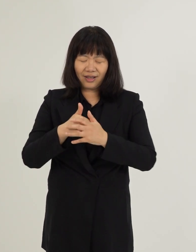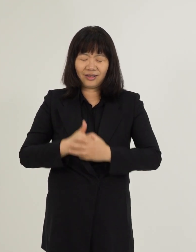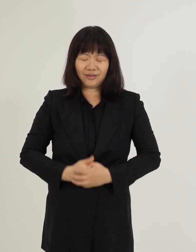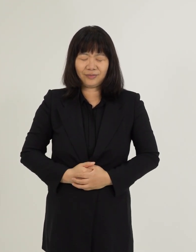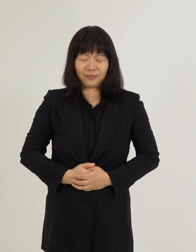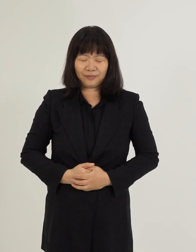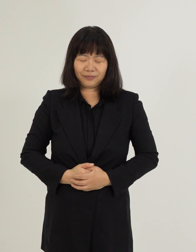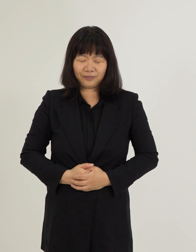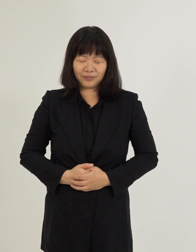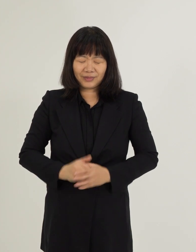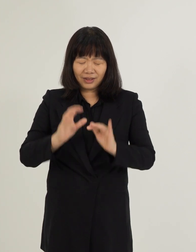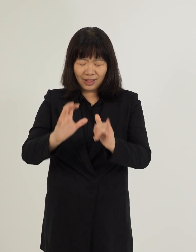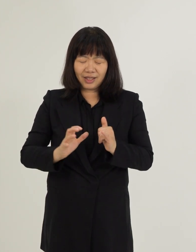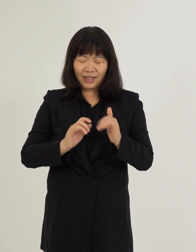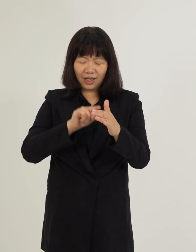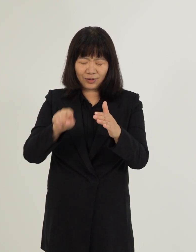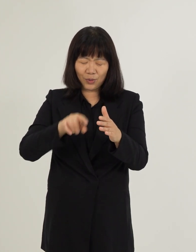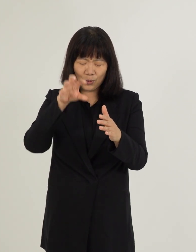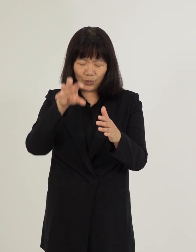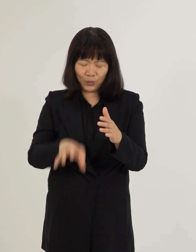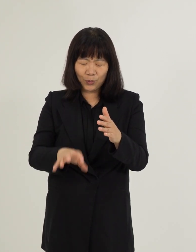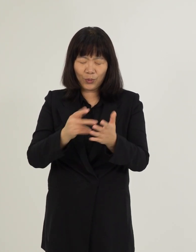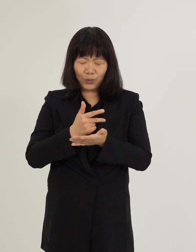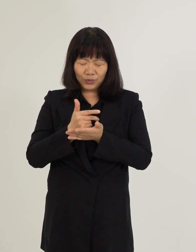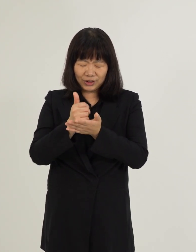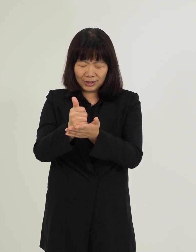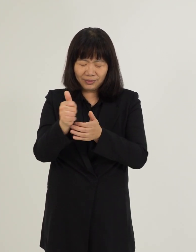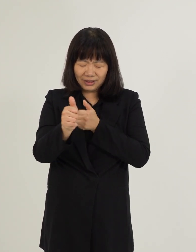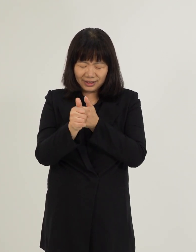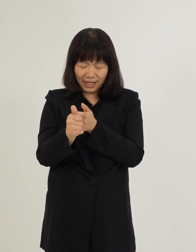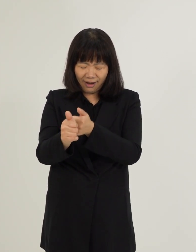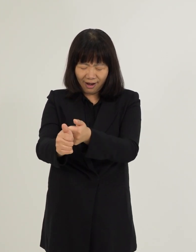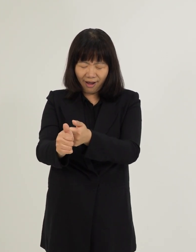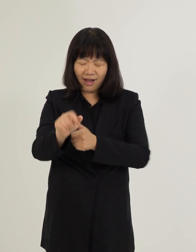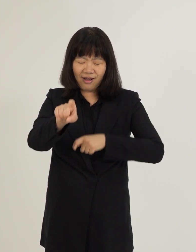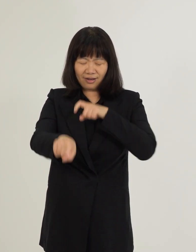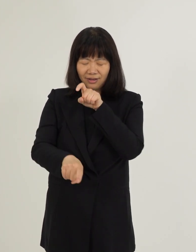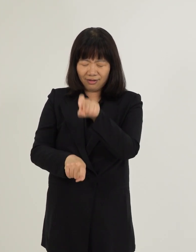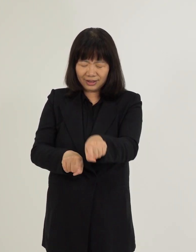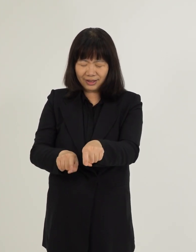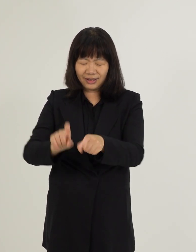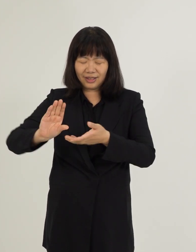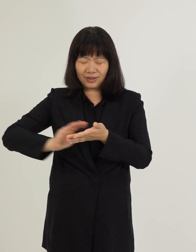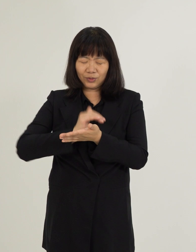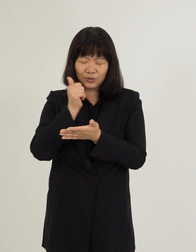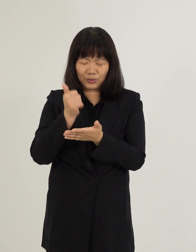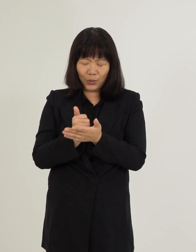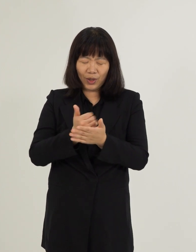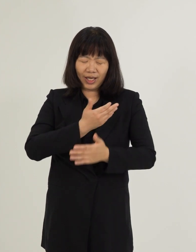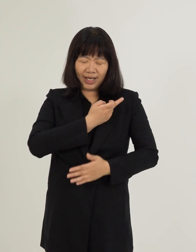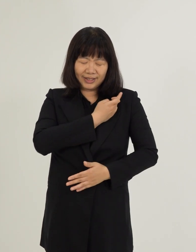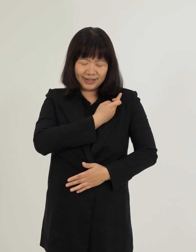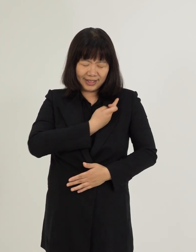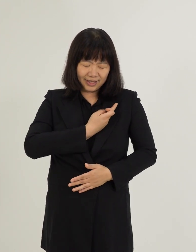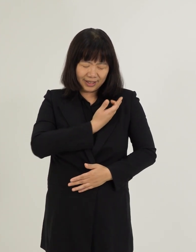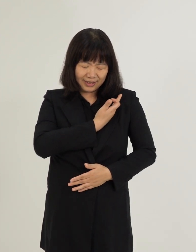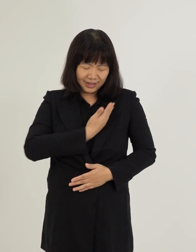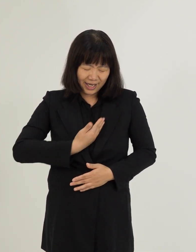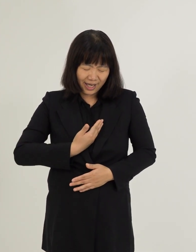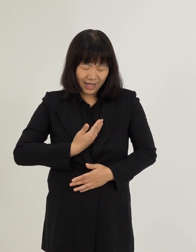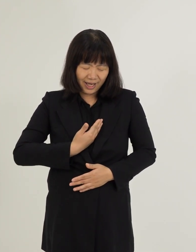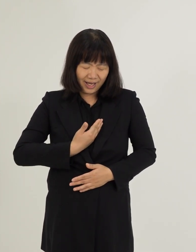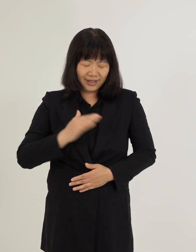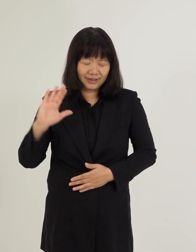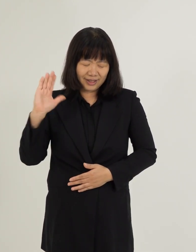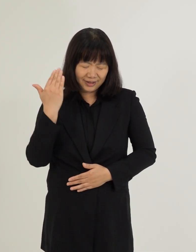world, 세상 속으로 주님을 따라 걷는 그리스도의 제자된 내